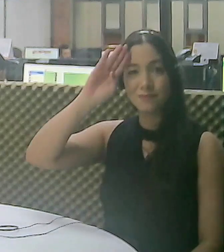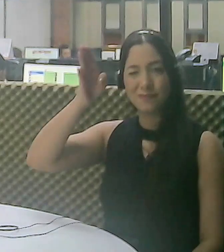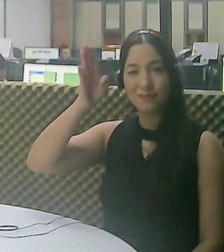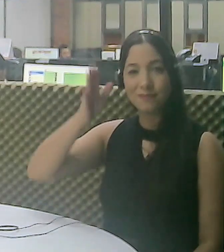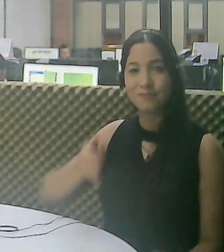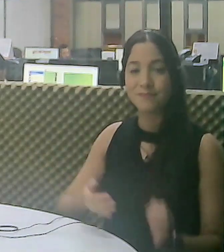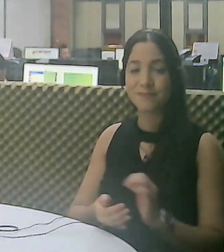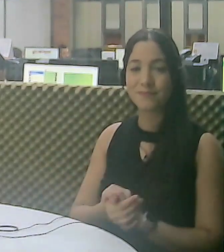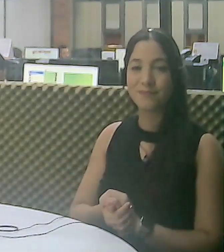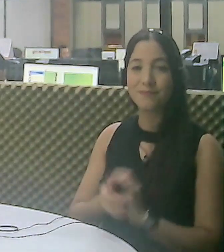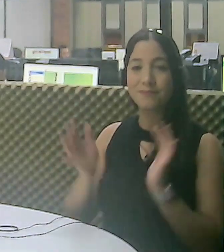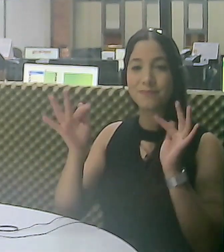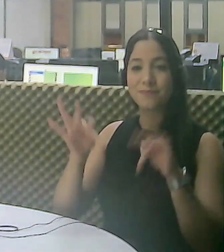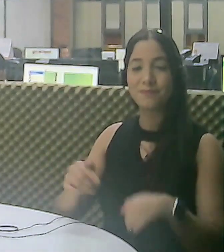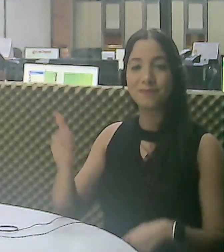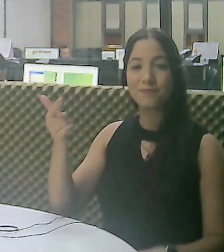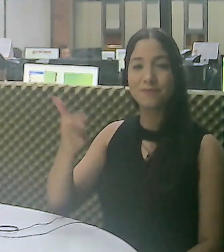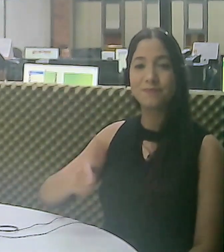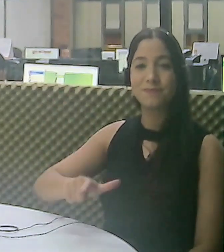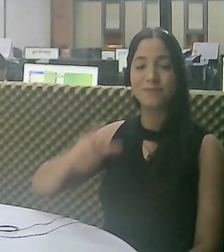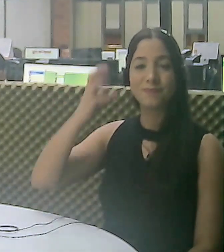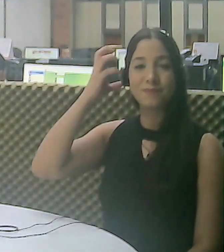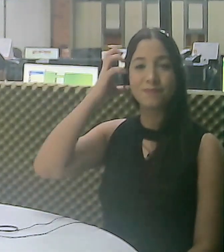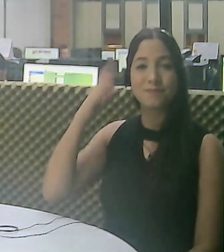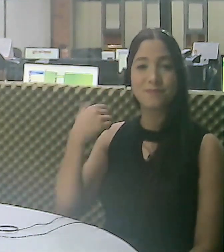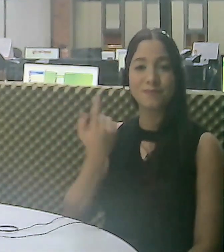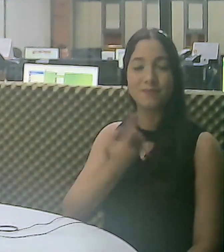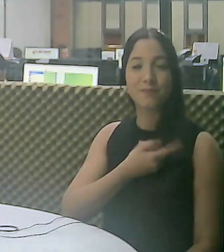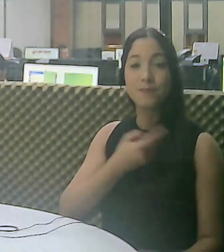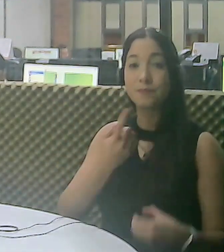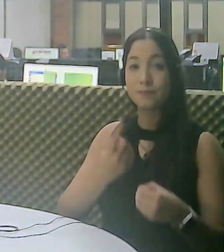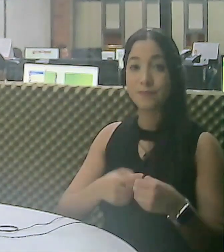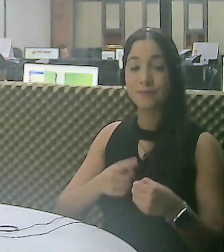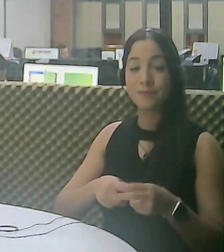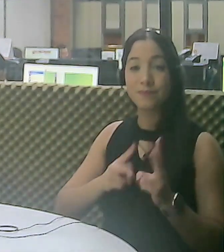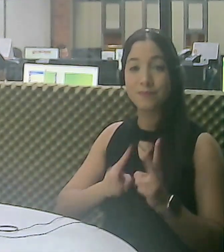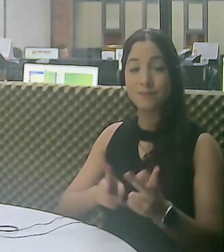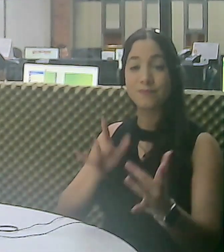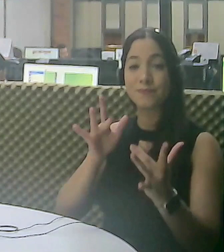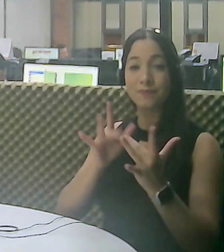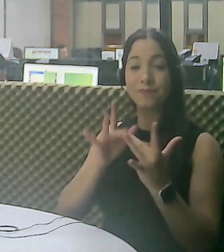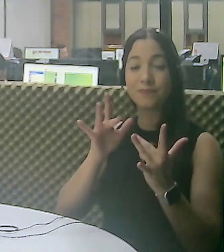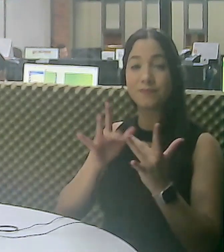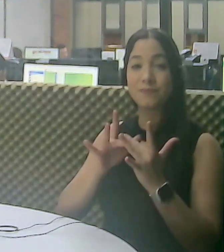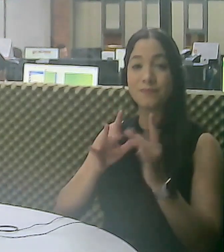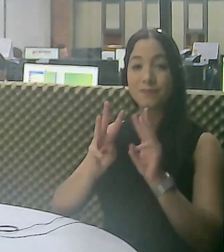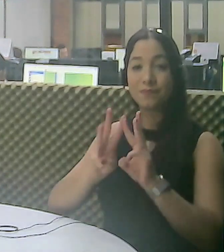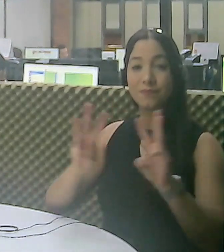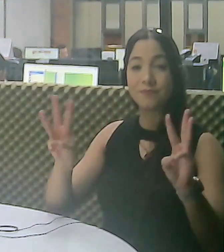bem. Fica por aqui mais uma edição do programa da Rádio Nossa Cidade.